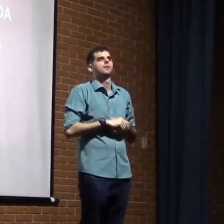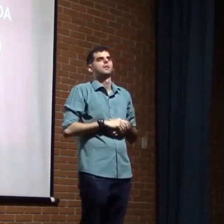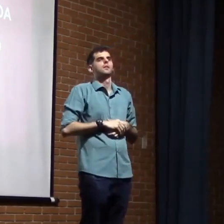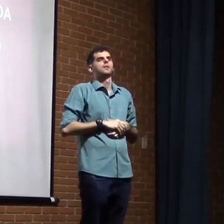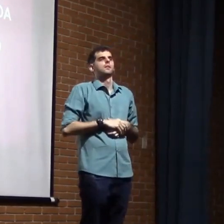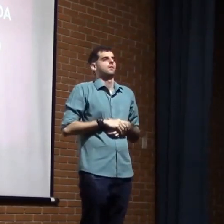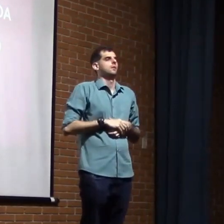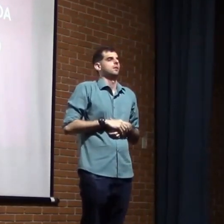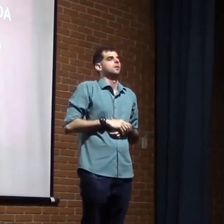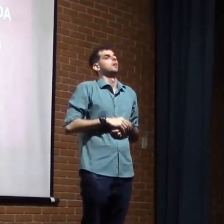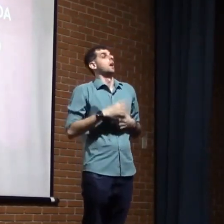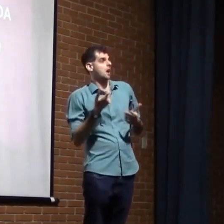viu?